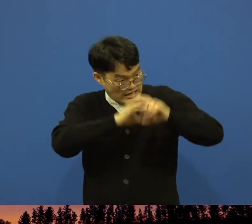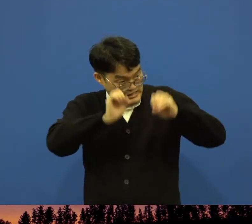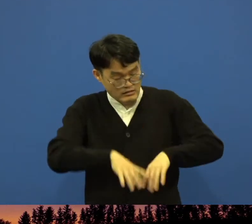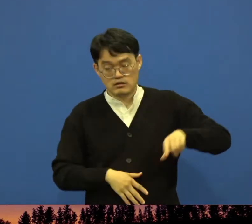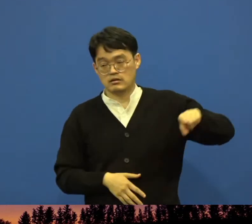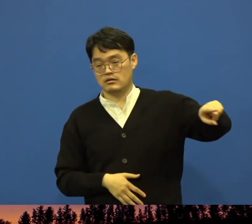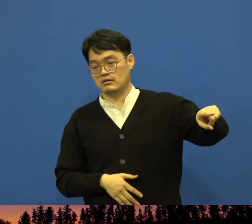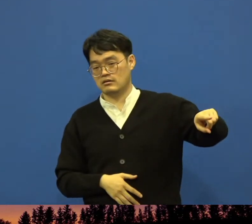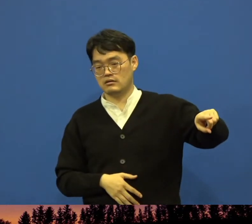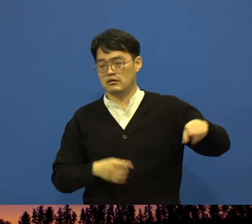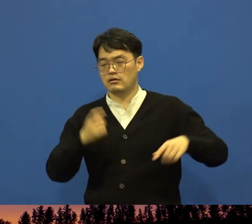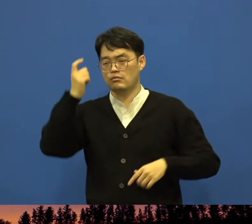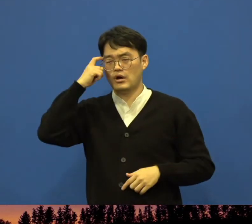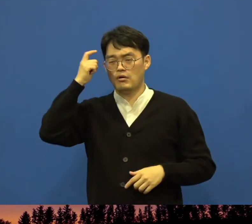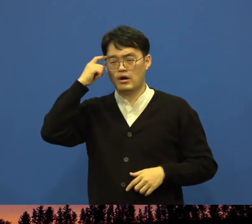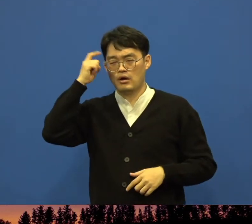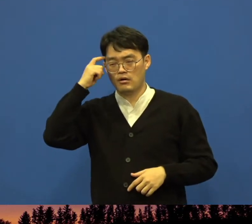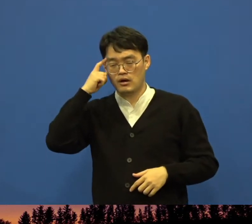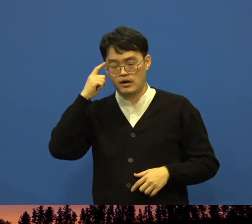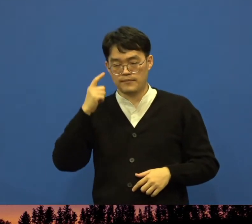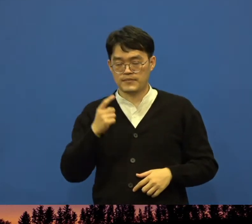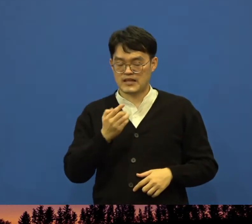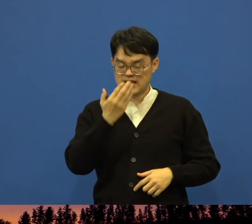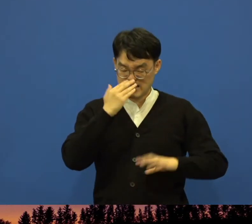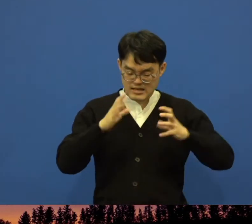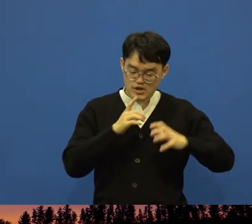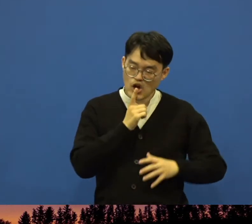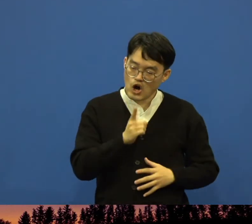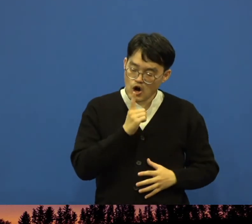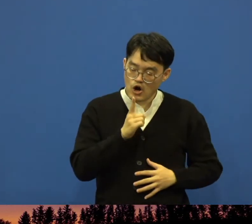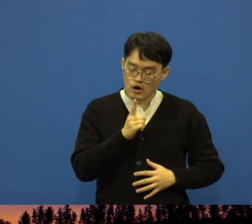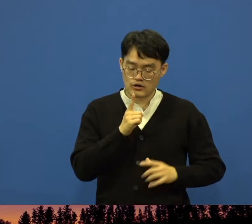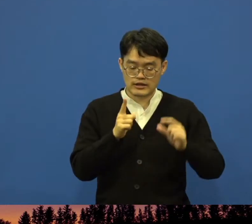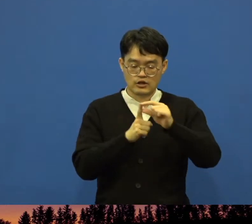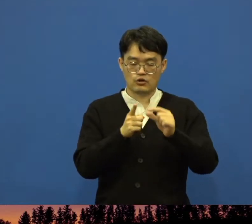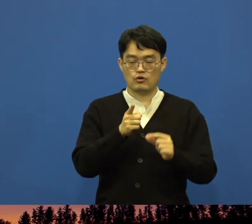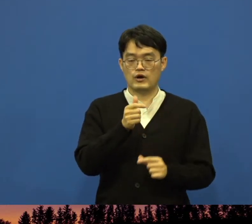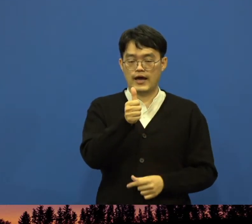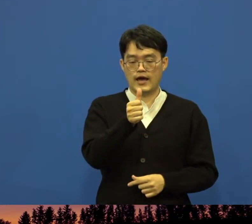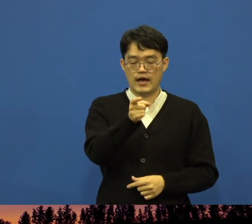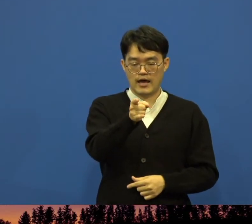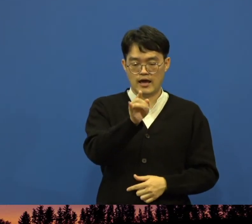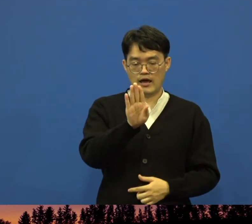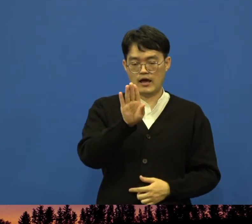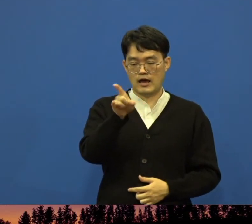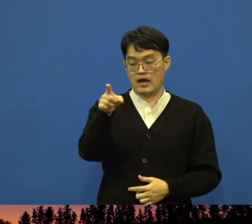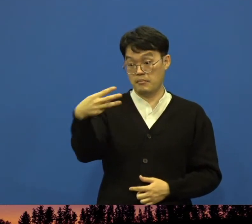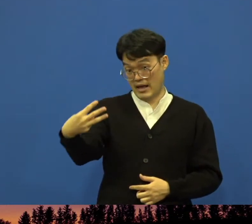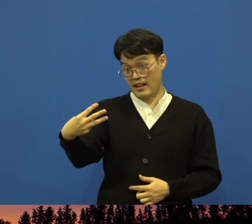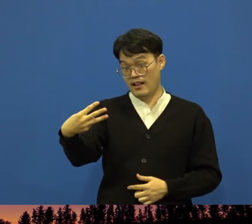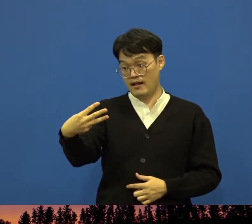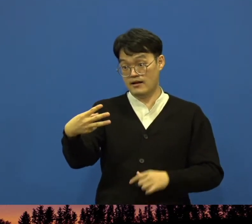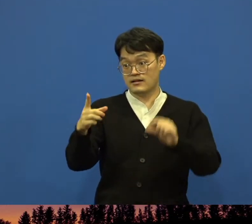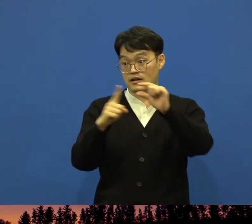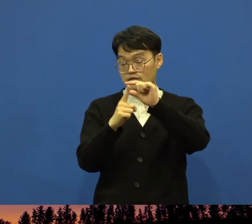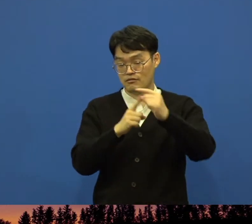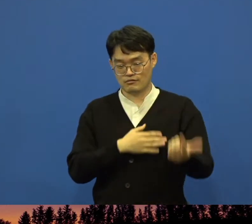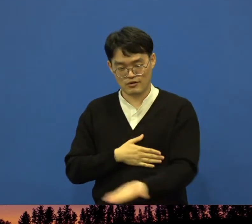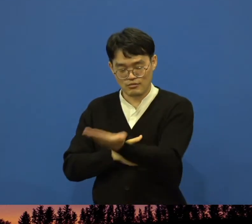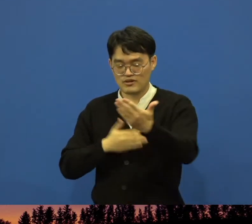여기 헛되다, 히브리어 단어로 헤벨이라는 단어, 헤벨. 따라 한번 해봅시다. 헤벨. 여러분들은 지금 히브리어를 하고